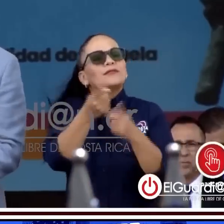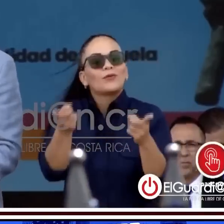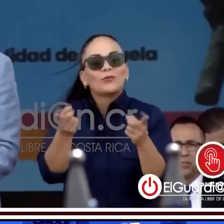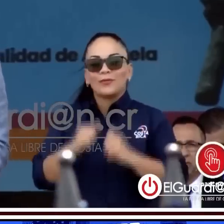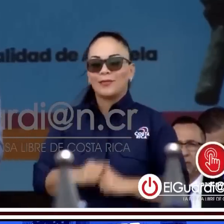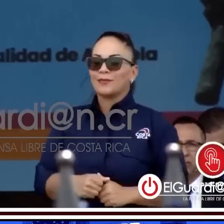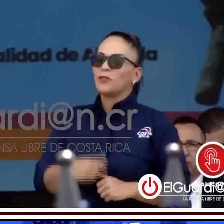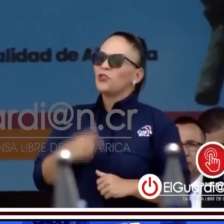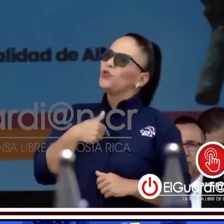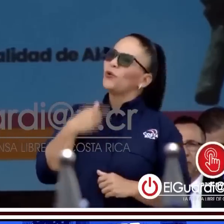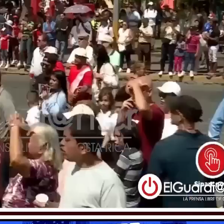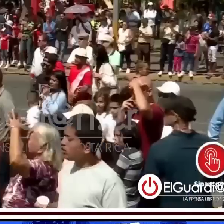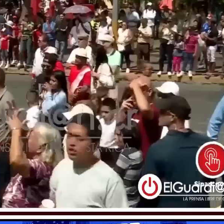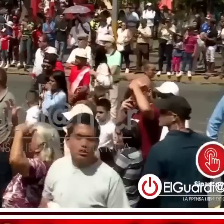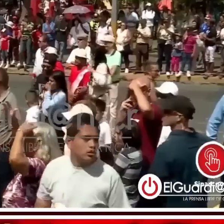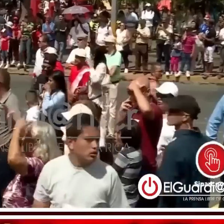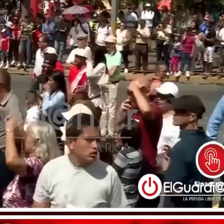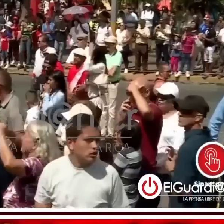¿Qué decirles?